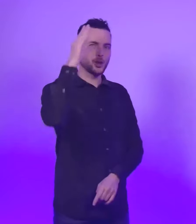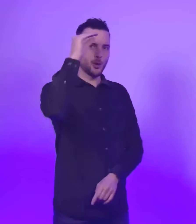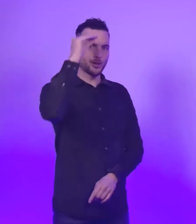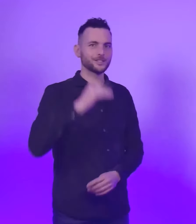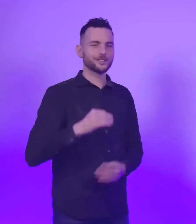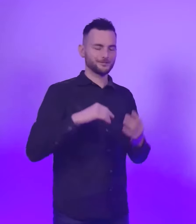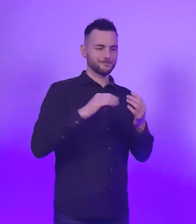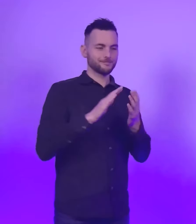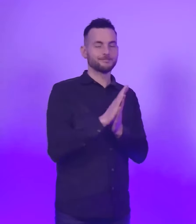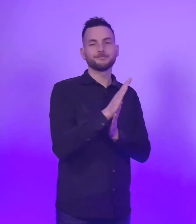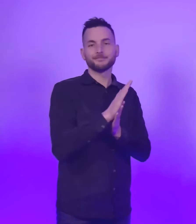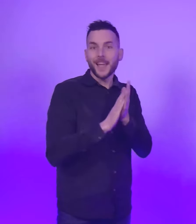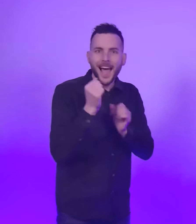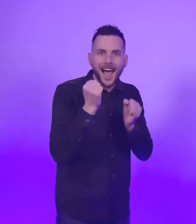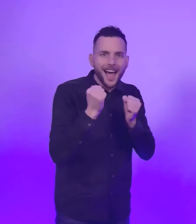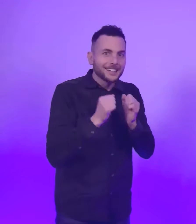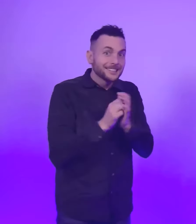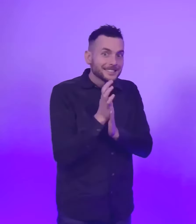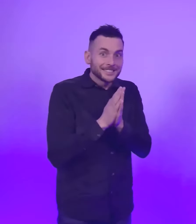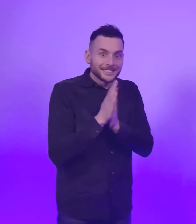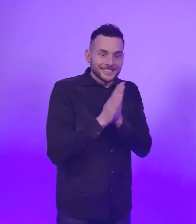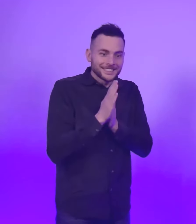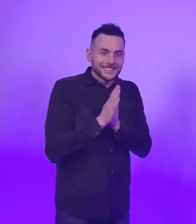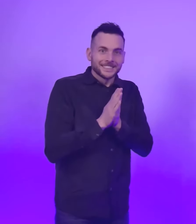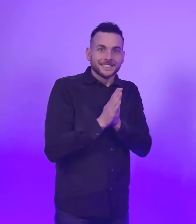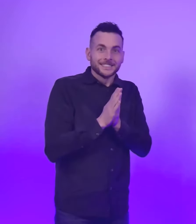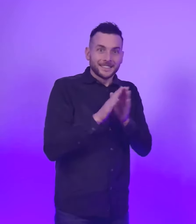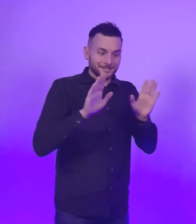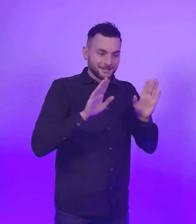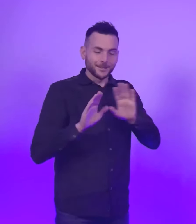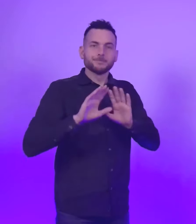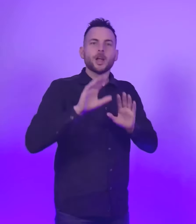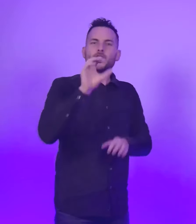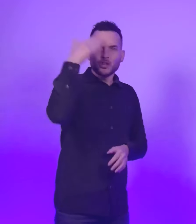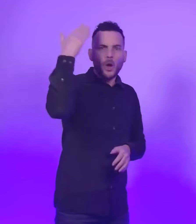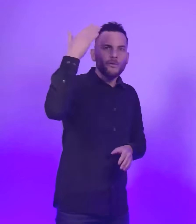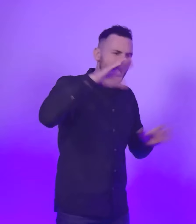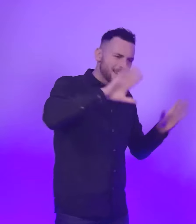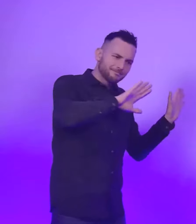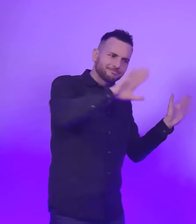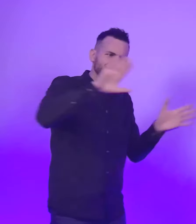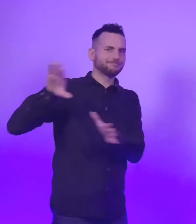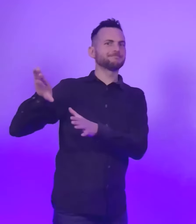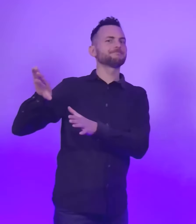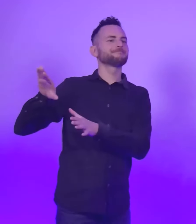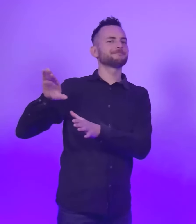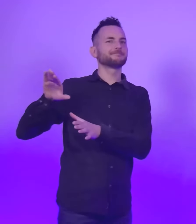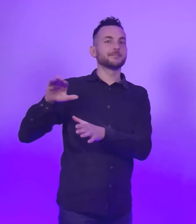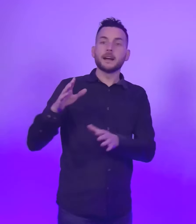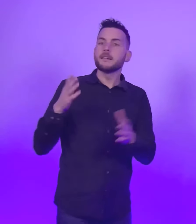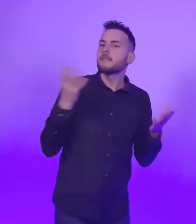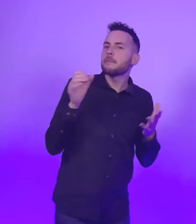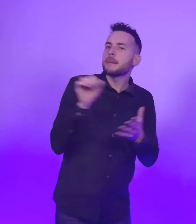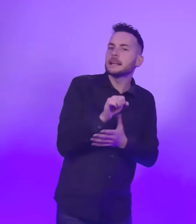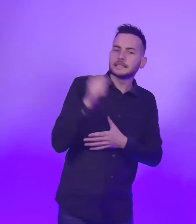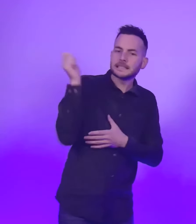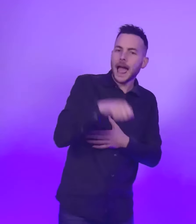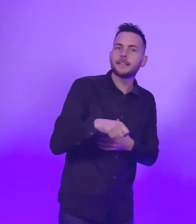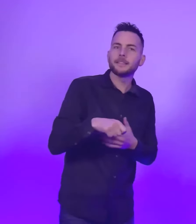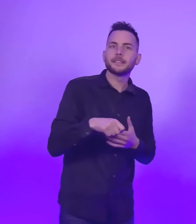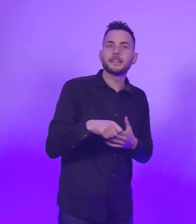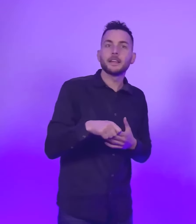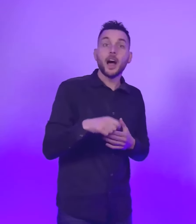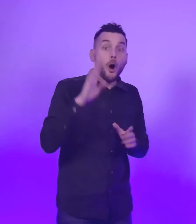Oké, nou. Nou, dan gaan we dan. Ga maar even aan de kant. Maar waar ga je mee slaan dan? Weet ik niet. Dan moet er nog iets bij staan.